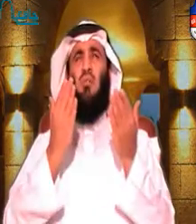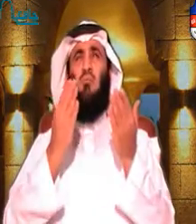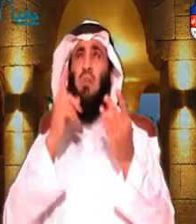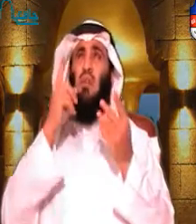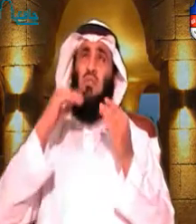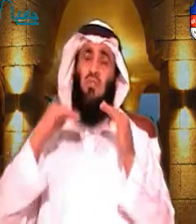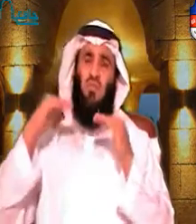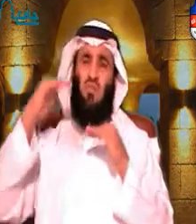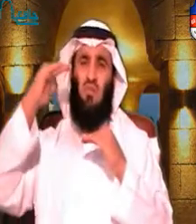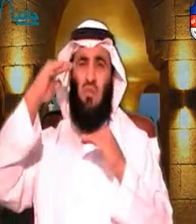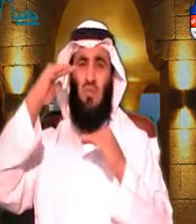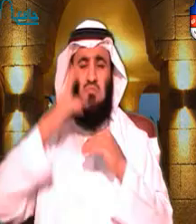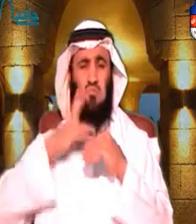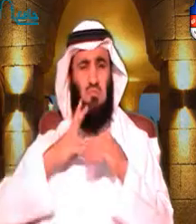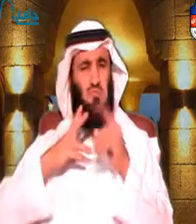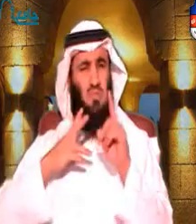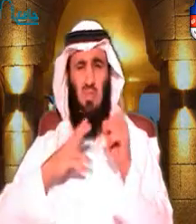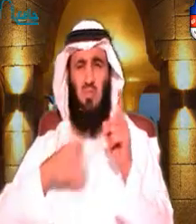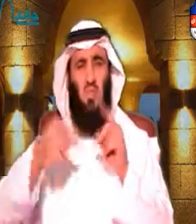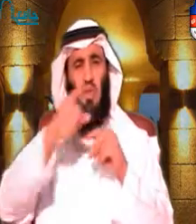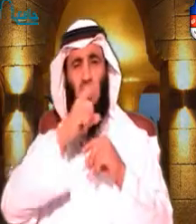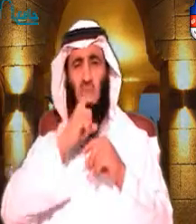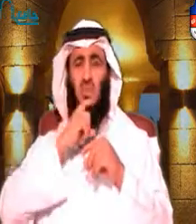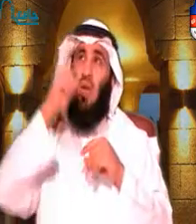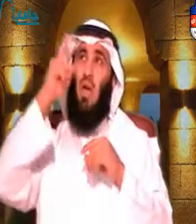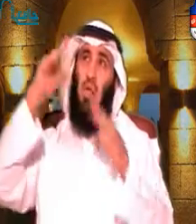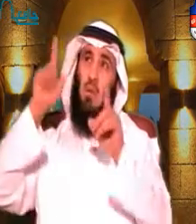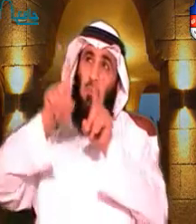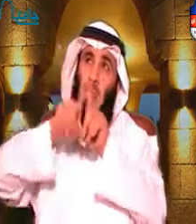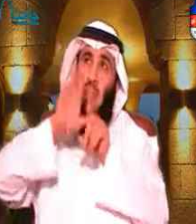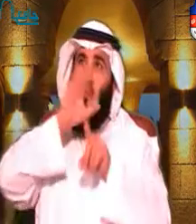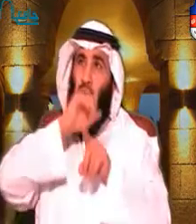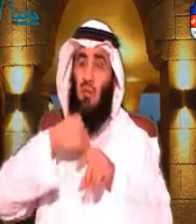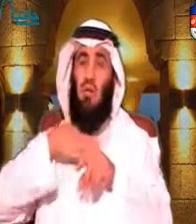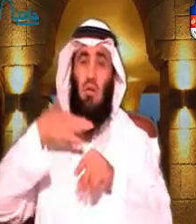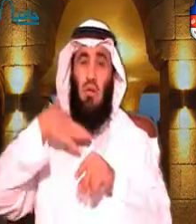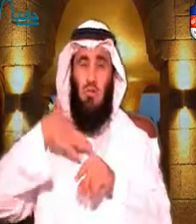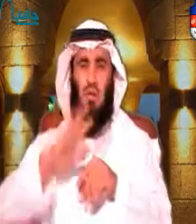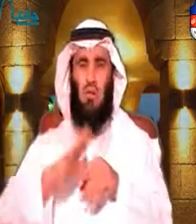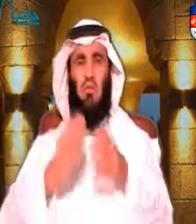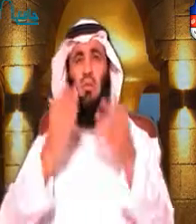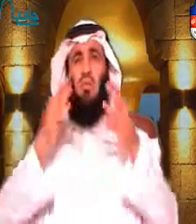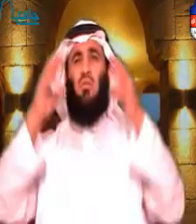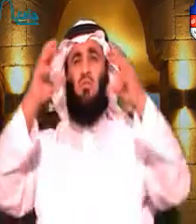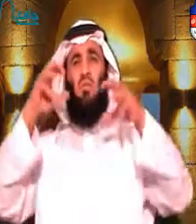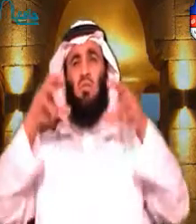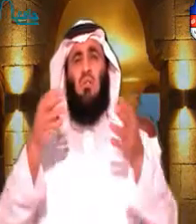لا غنى لنا عنك يا ذا الجلال والإكرام. اللهم أغثنا، اللهم